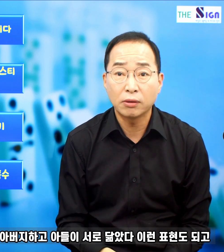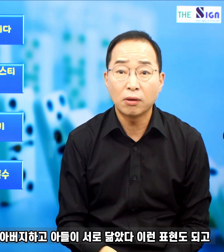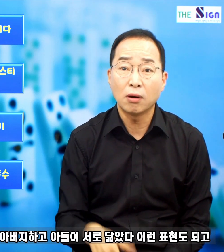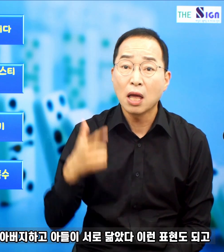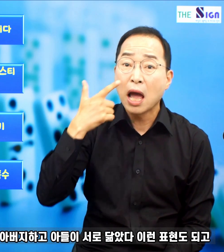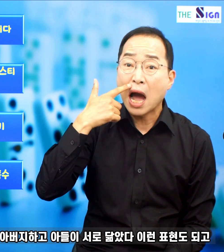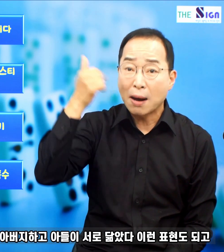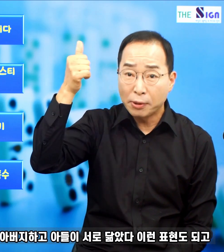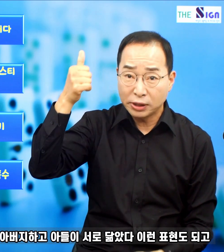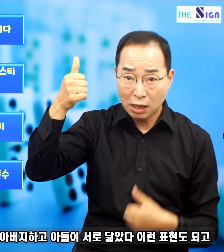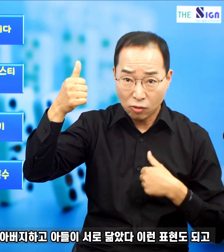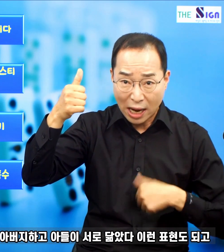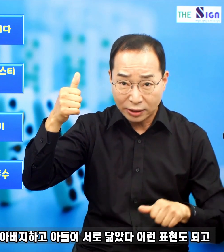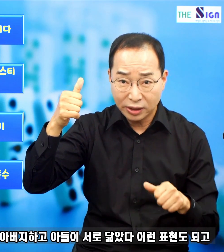그래서 아버지하고 아들이